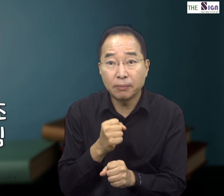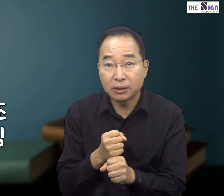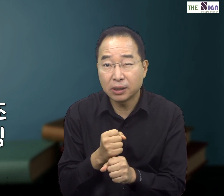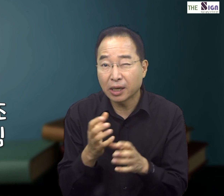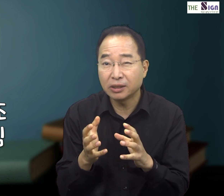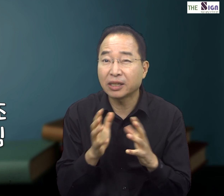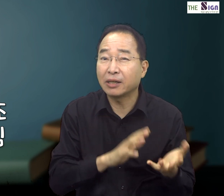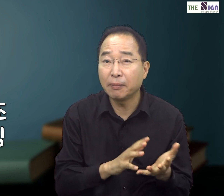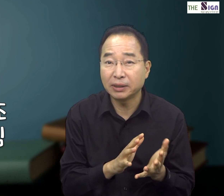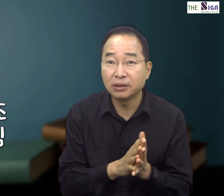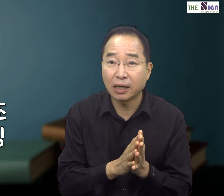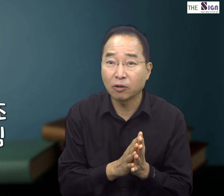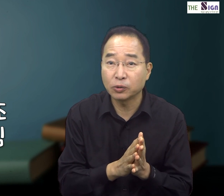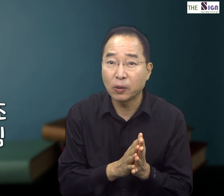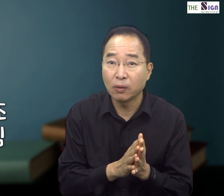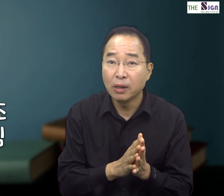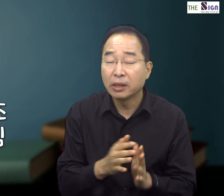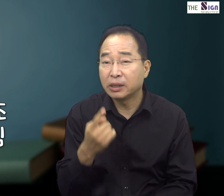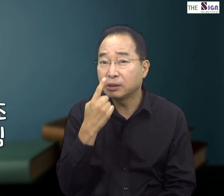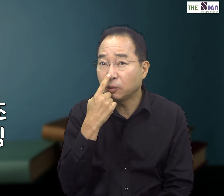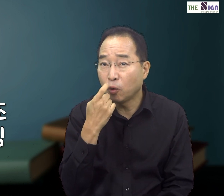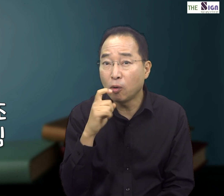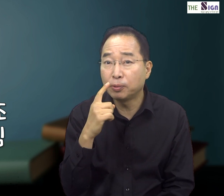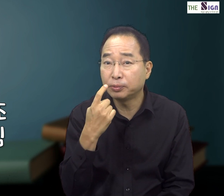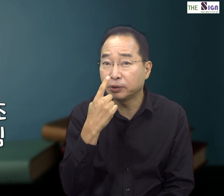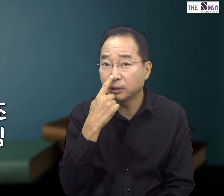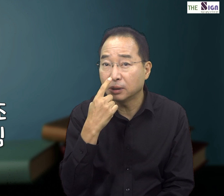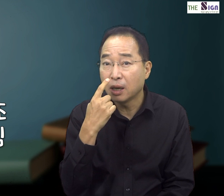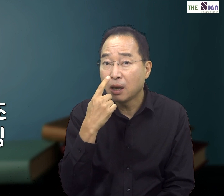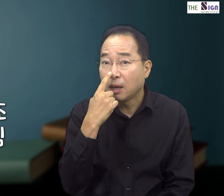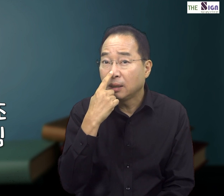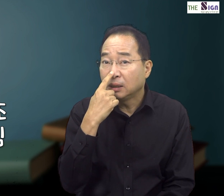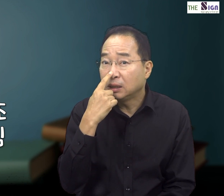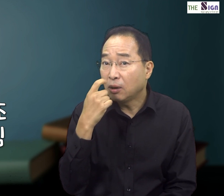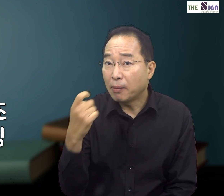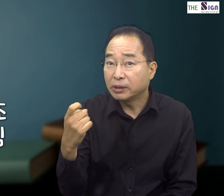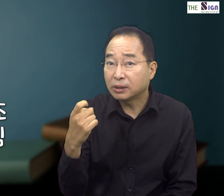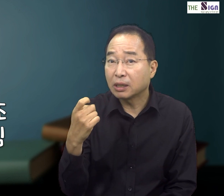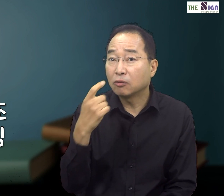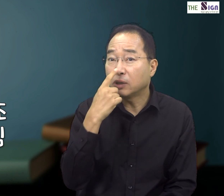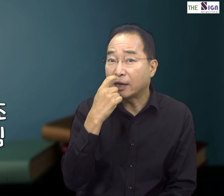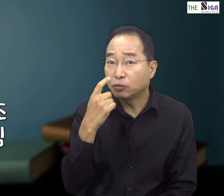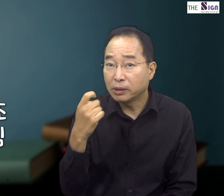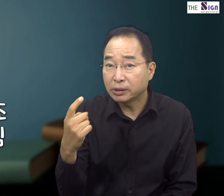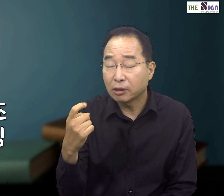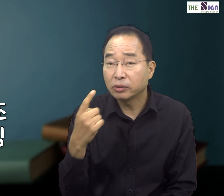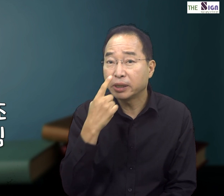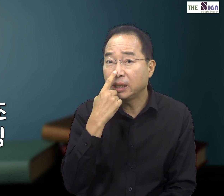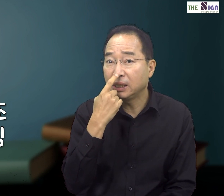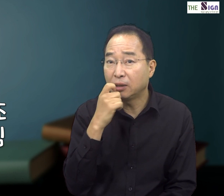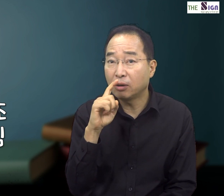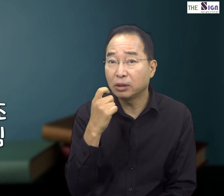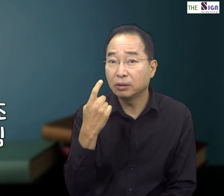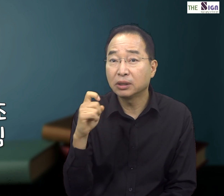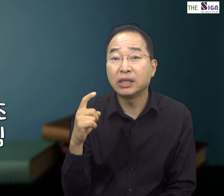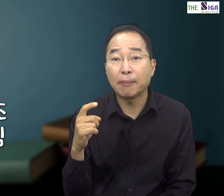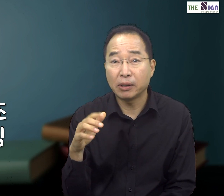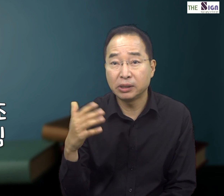만들기 약간 이제 다르게 만든다는 거죠. 그래서 이 부분은 이건 멋있다고 아주 멋있다고 그러는데 이거는 그냥 멋있음이